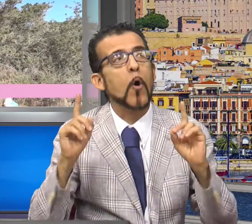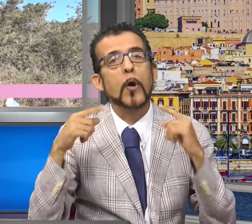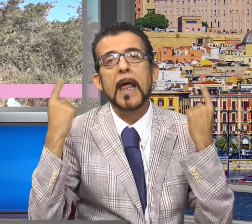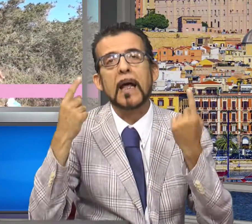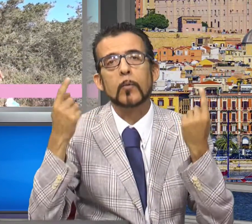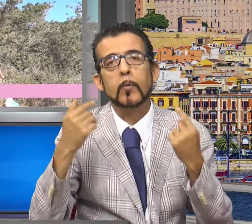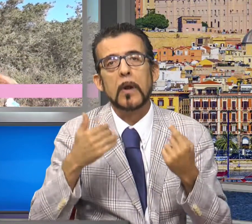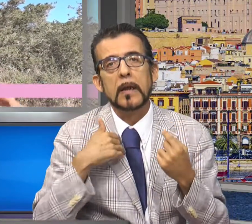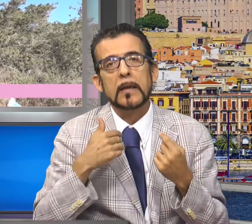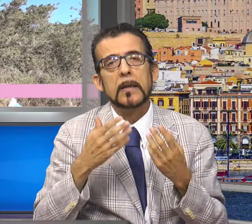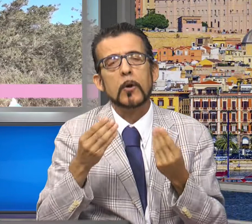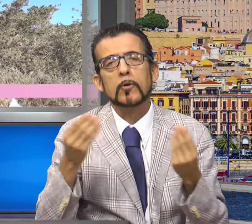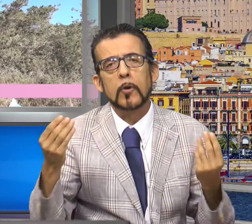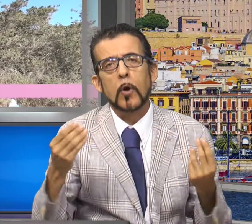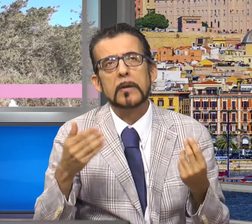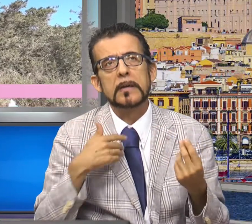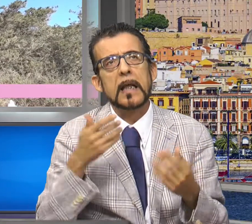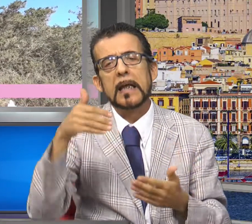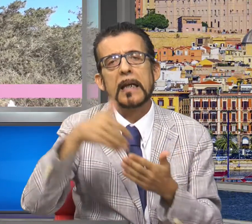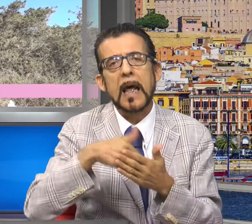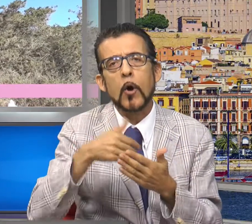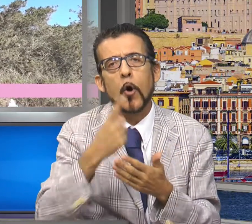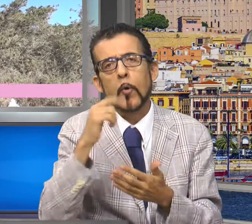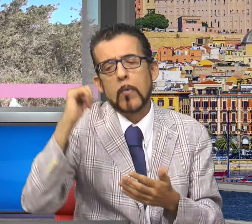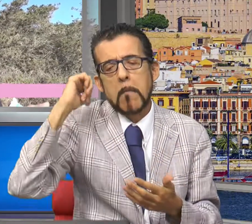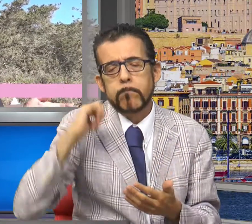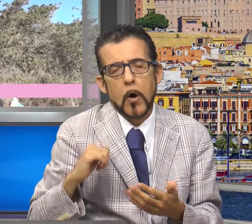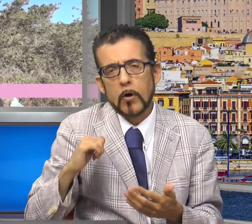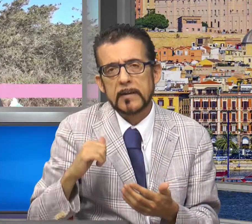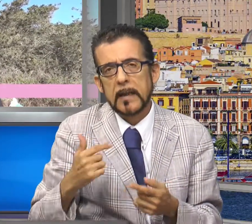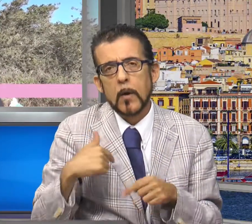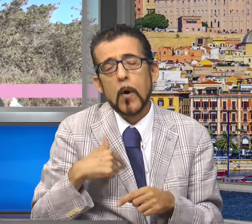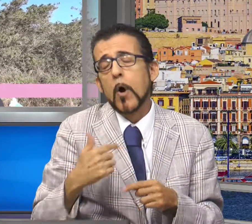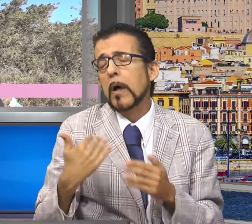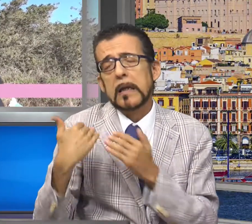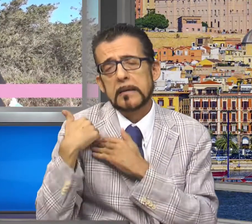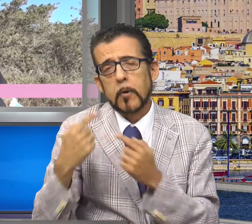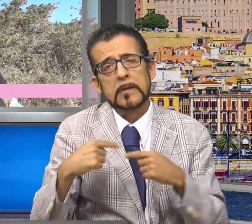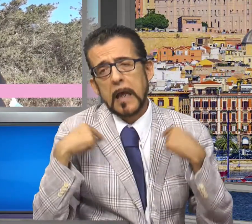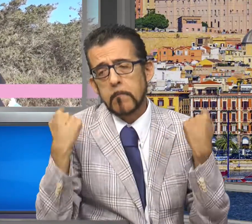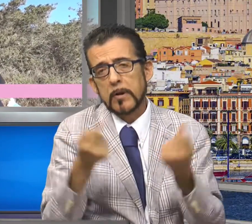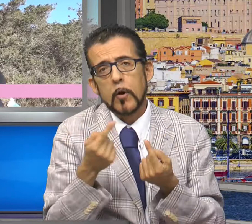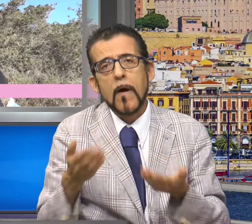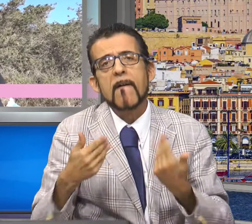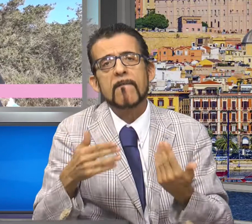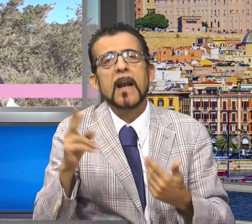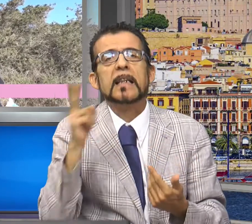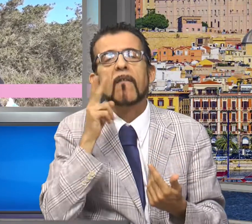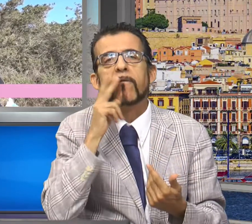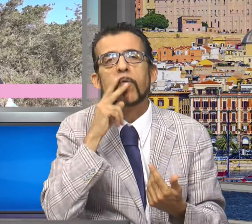raccolto una borsa, però quella è colpa nostra perché si fa in fretta a fumare e a buttare. Dex fumatrice non va